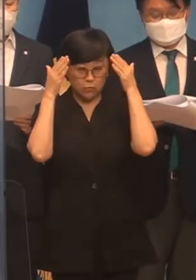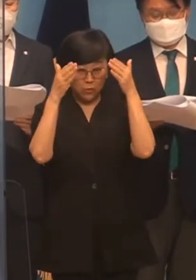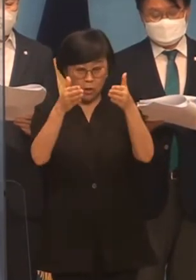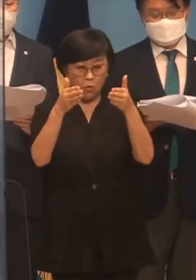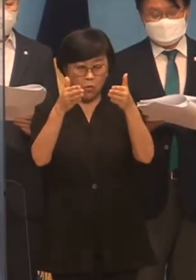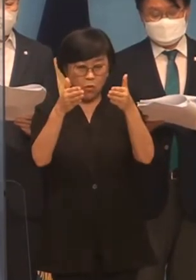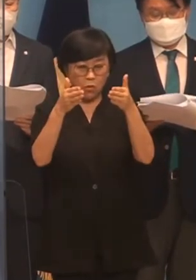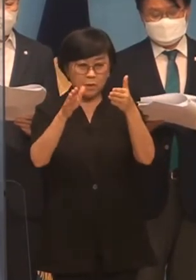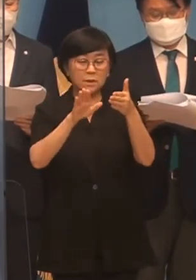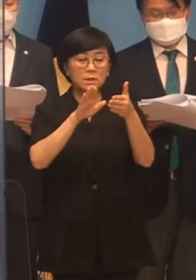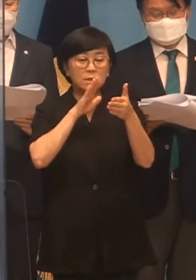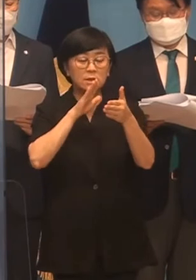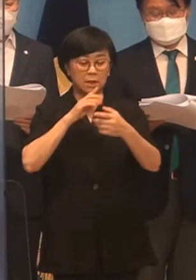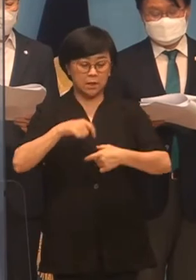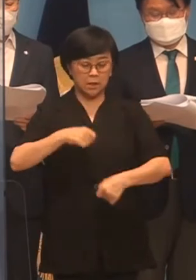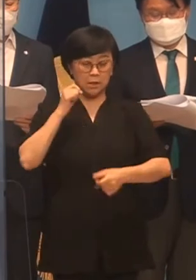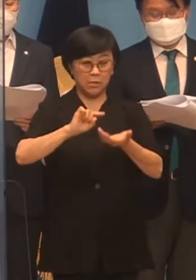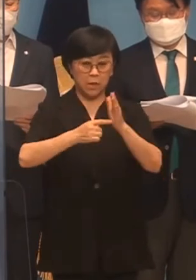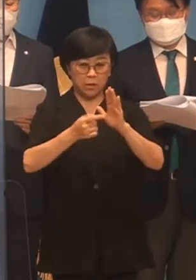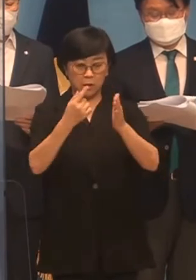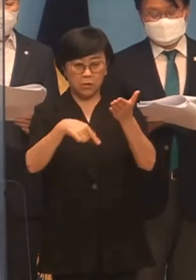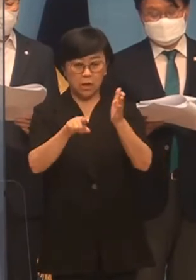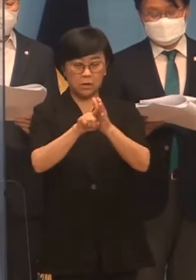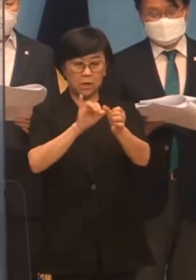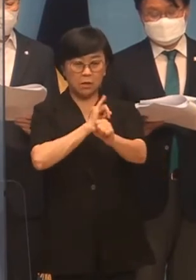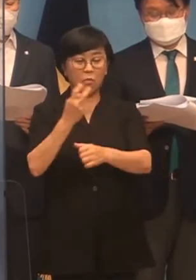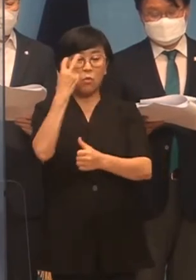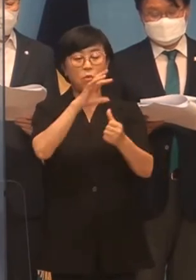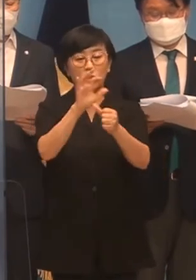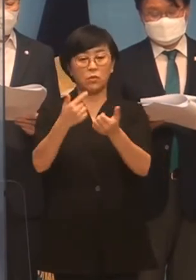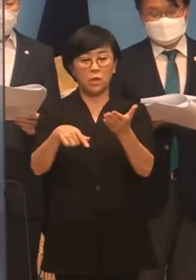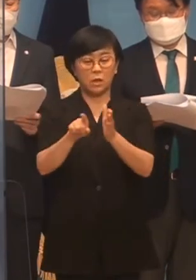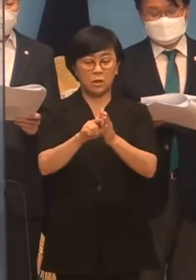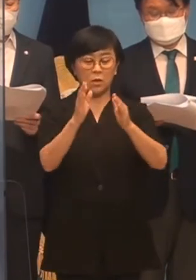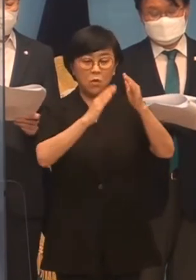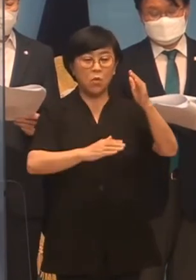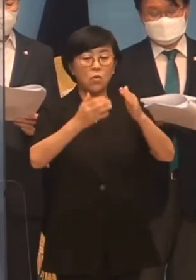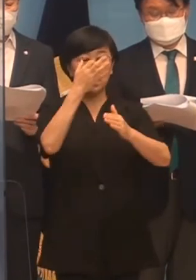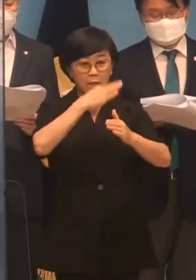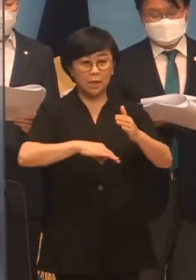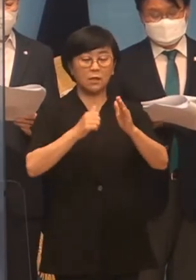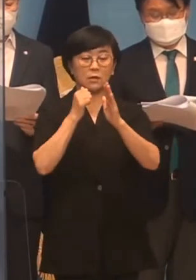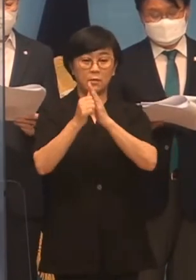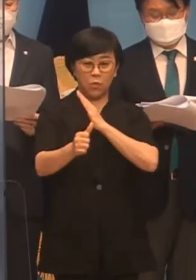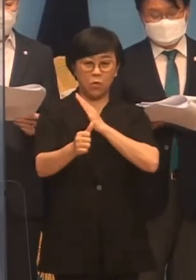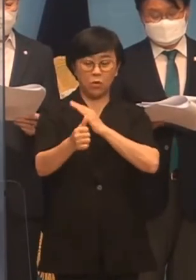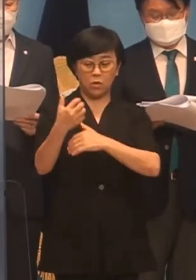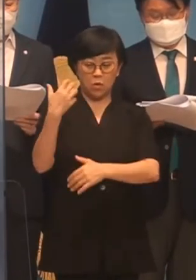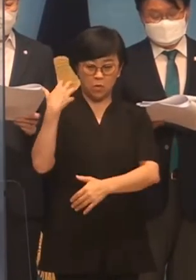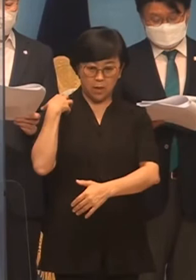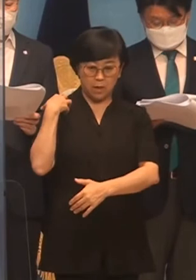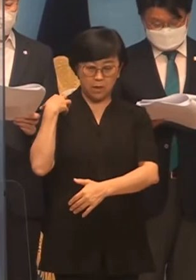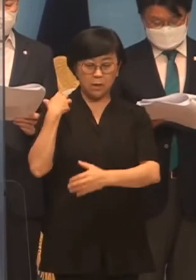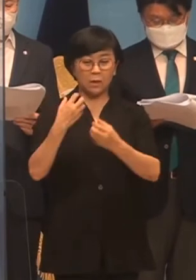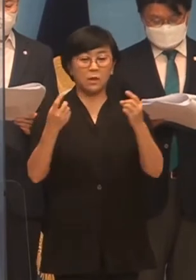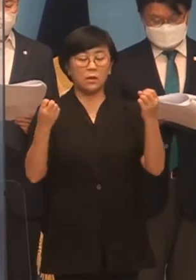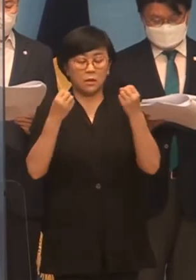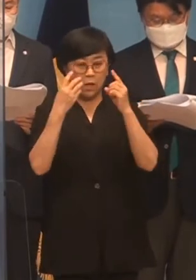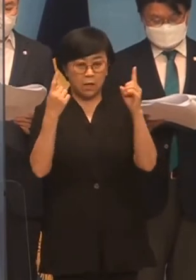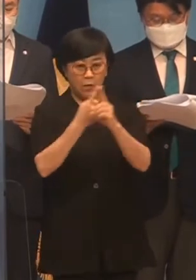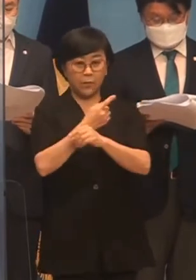집중하고 실체적 진실 발견과 인권 보호를 위한 공익의 대표자로서 역할하도록 개혁해야